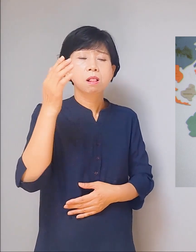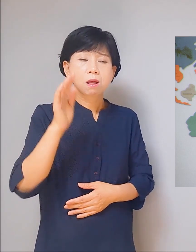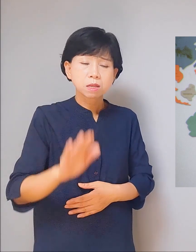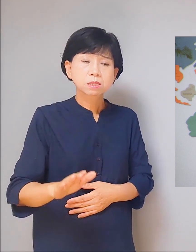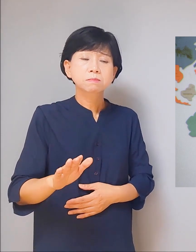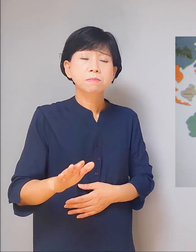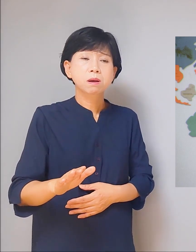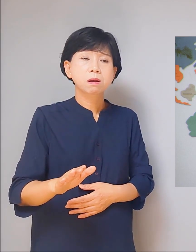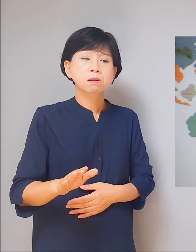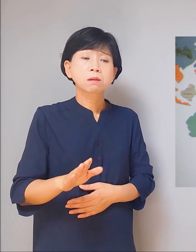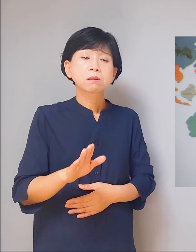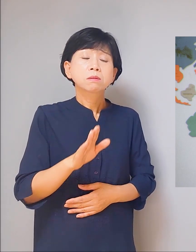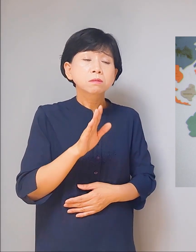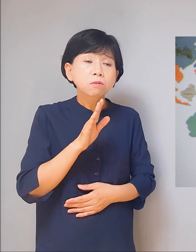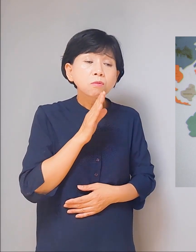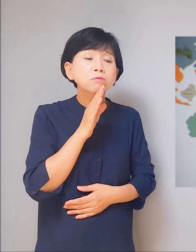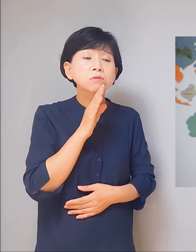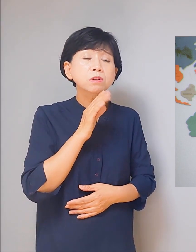있습니다.